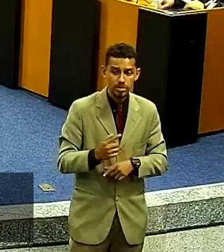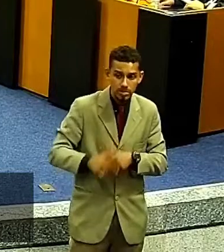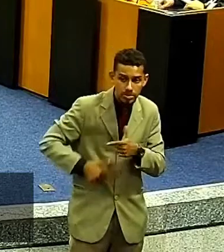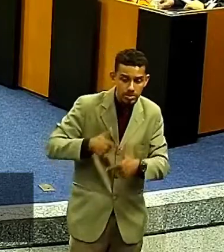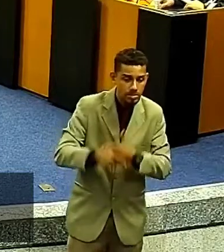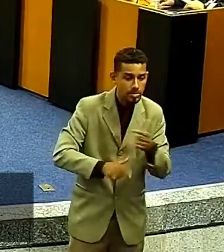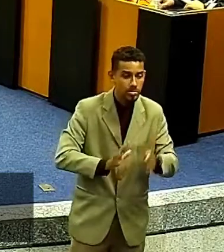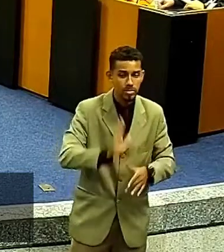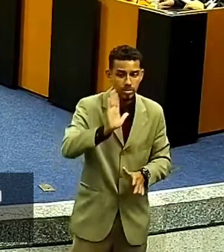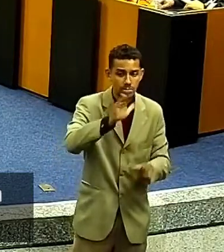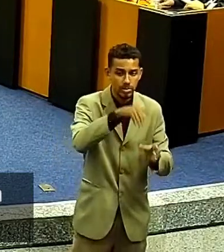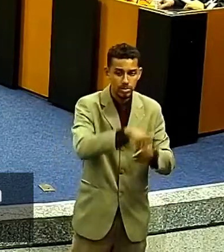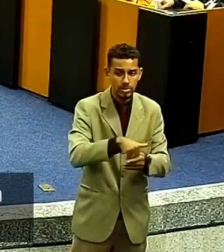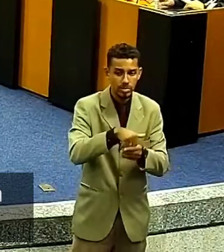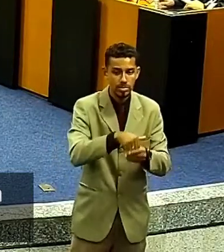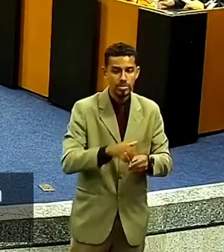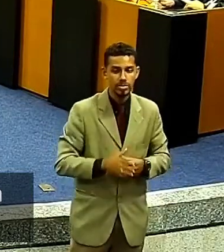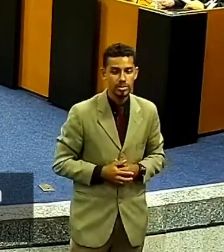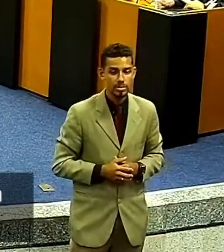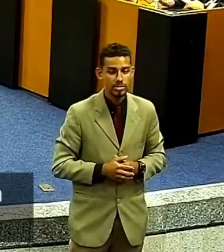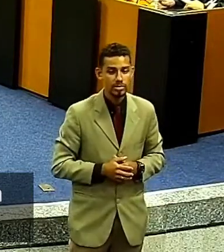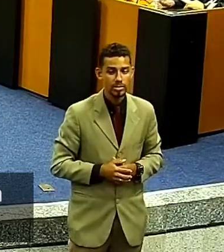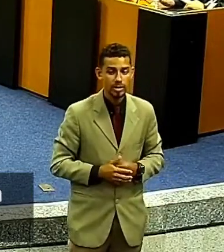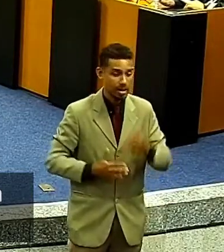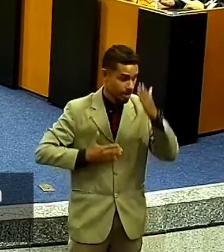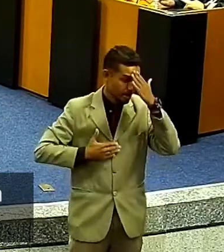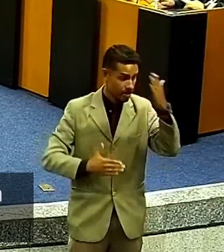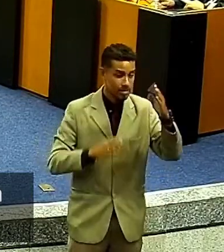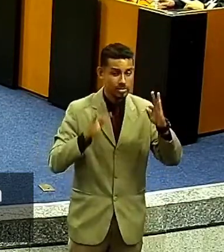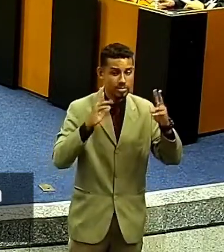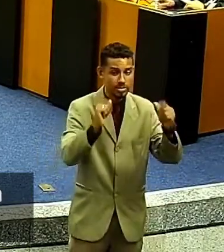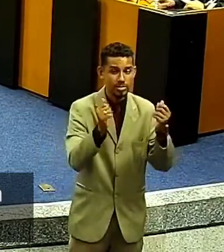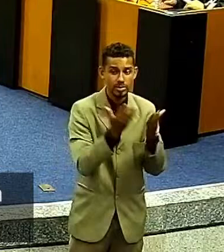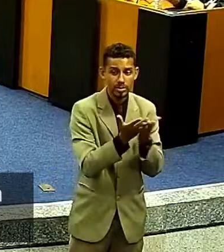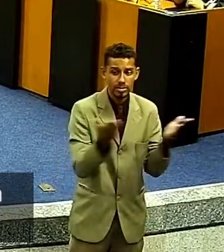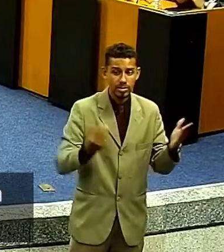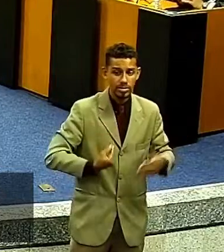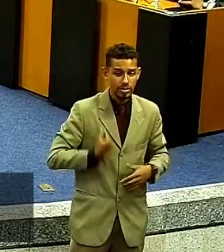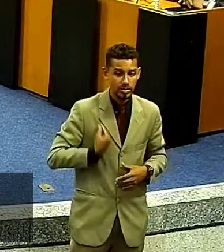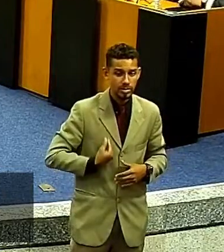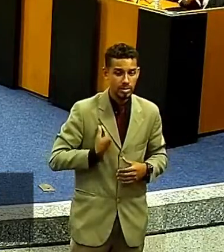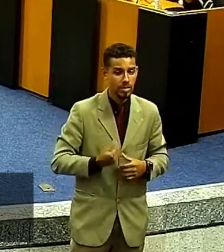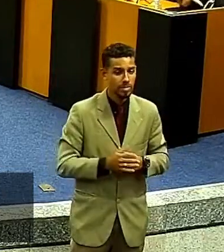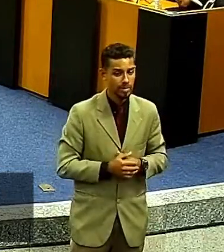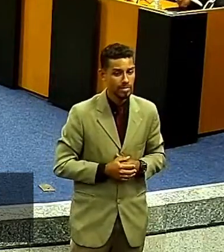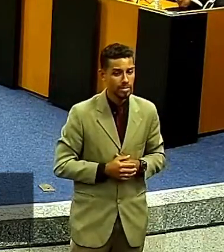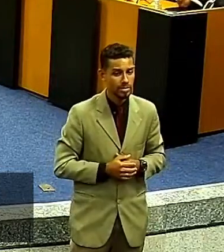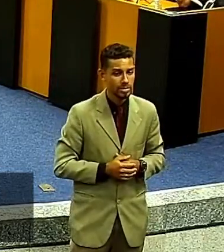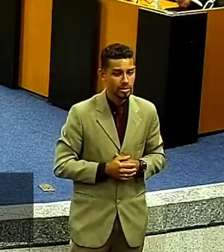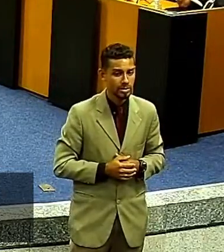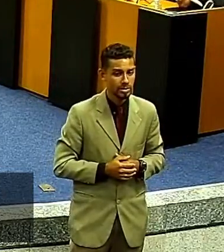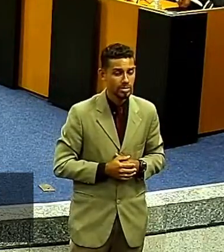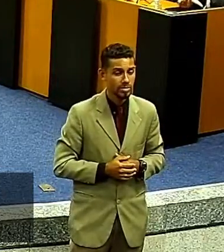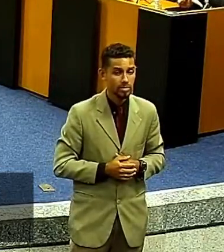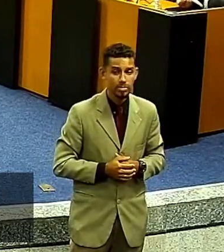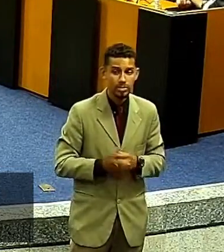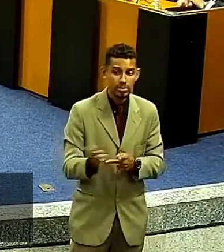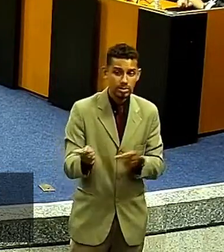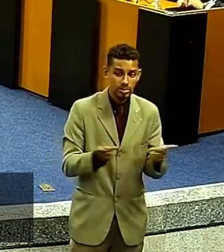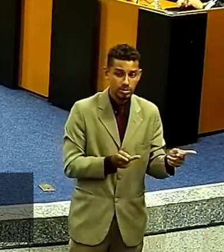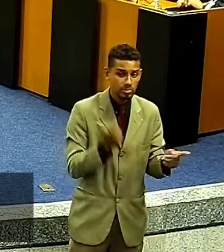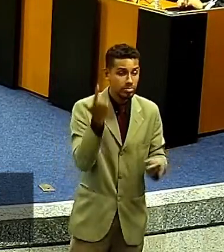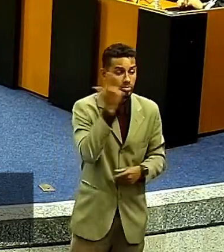reeleição Agradeço a todos que nos honram com suas presenças e esse convite teve o